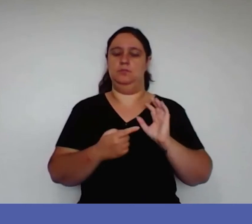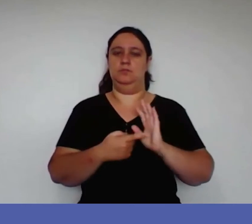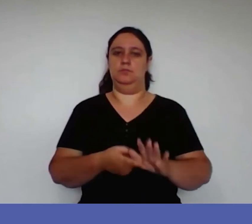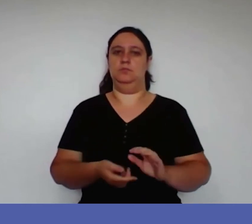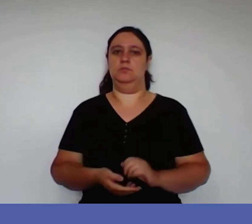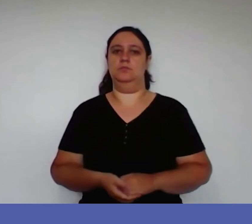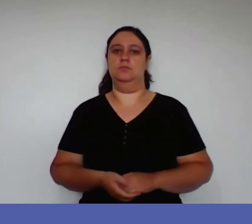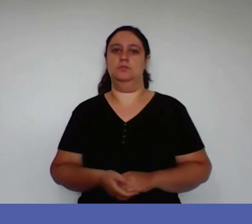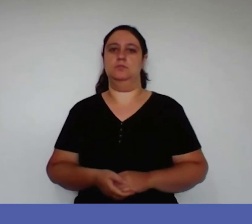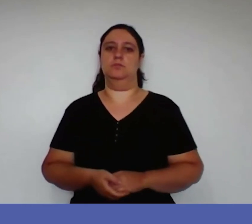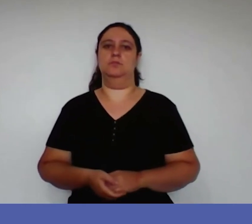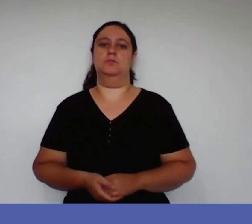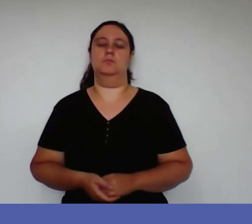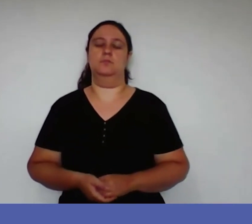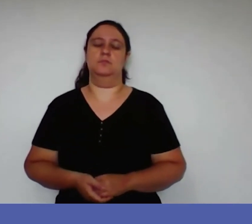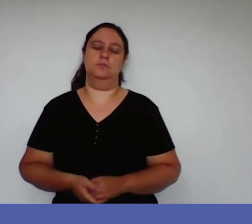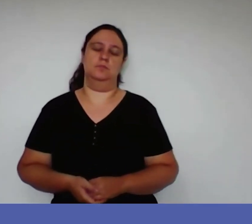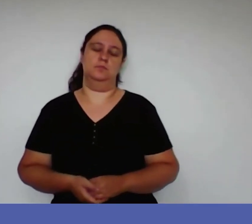1 Coríntios